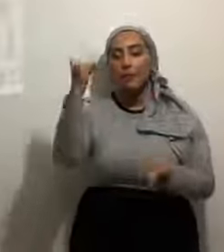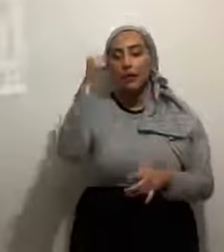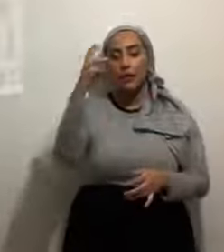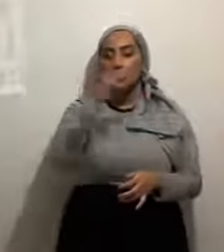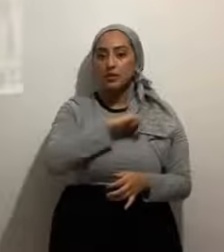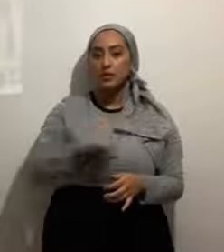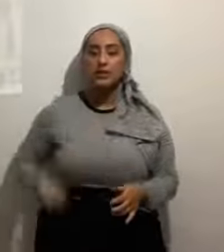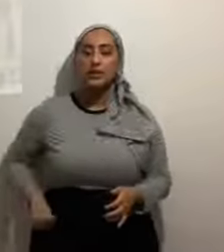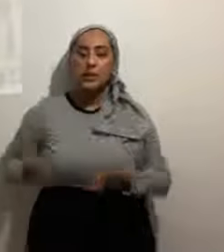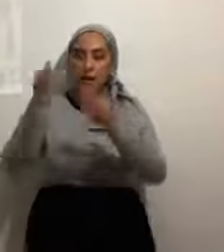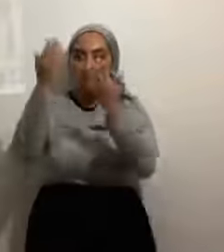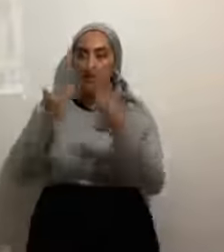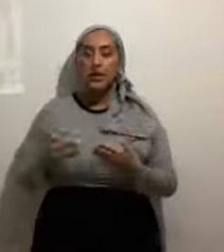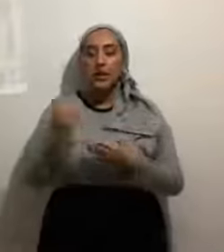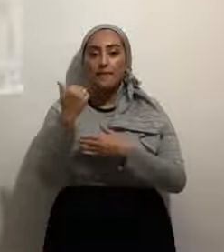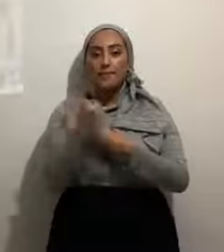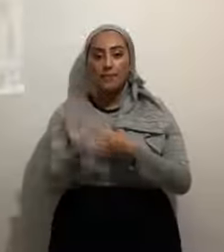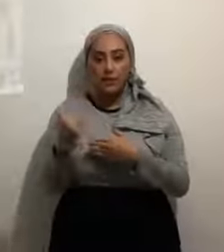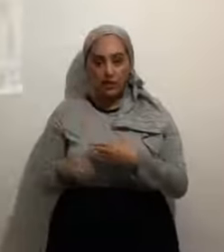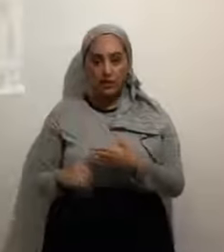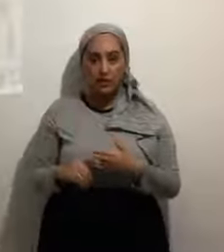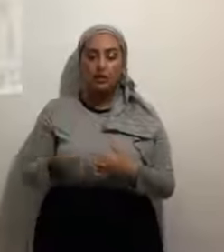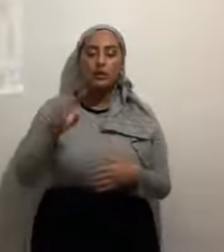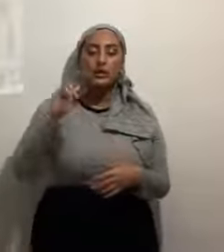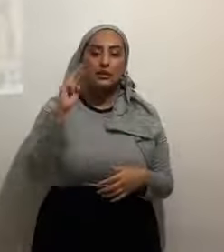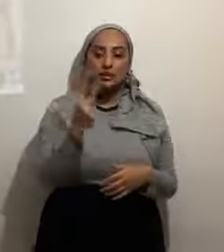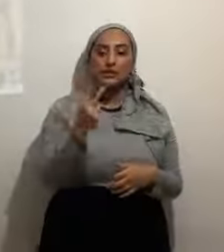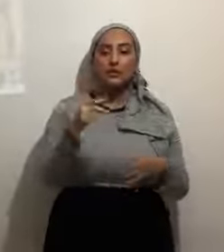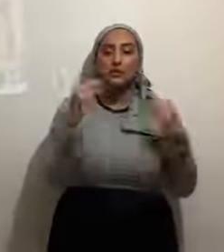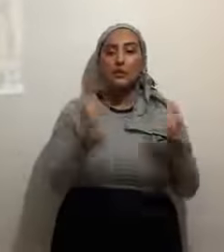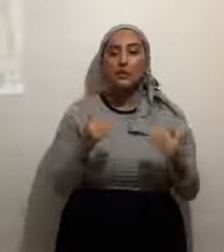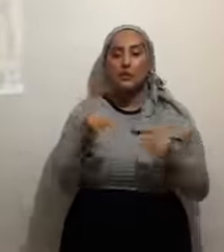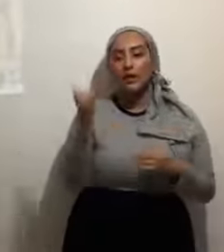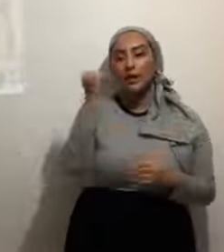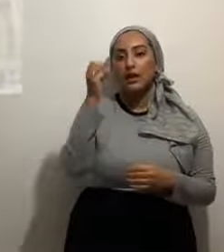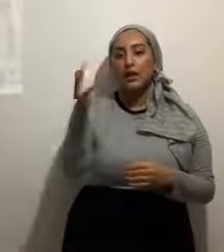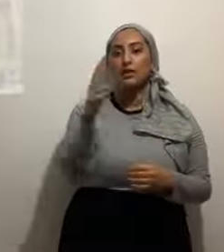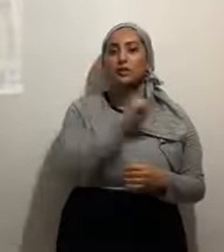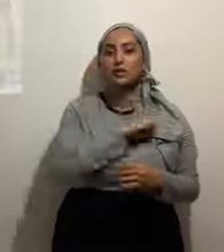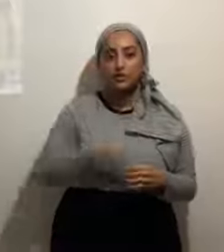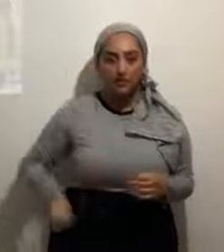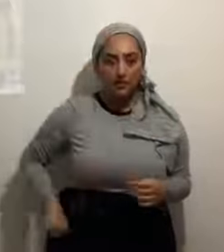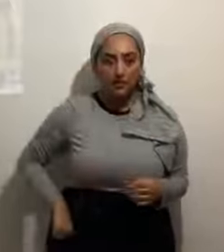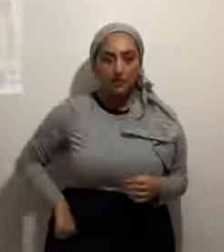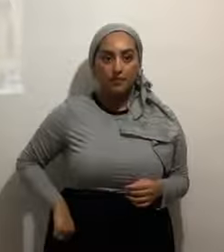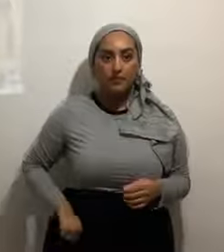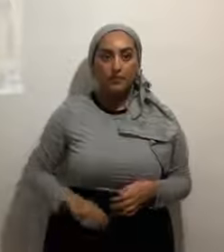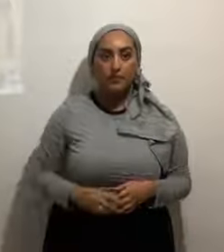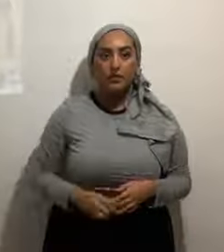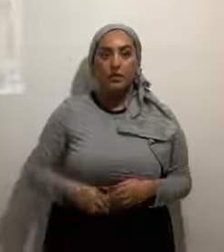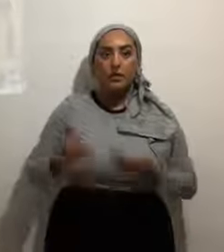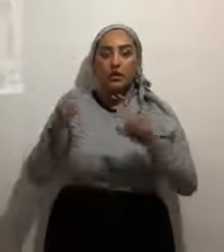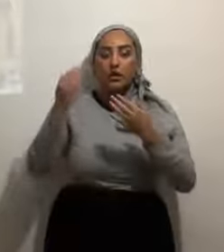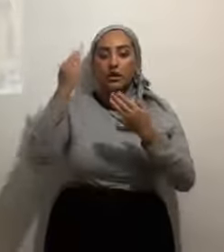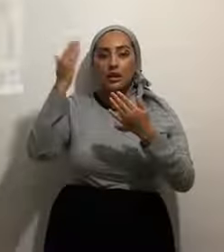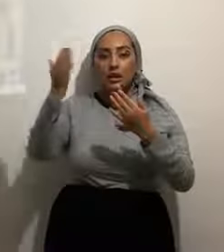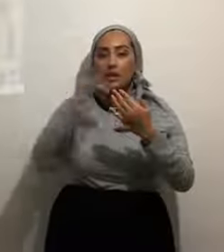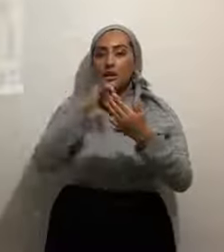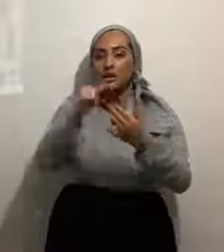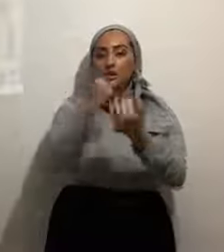proveedor de pan. Segundo, Yahshua HaMashiach es el salvador que protege